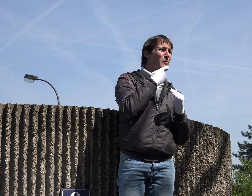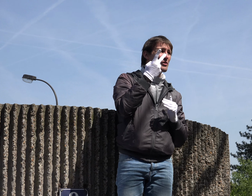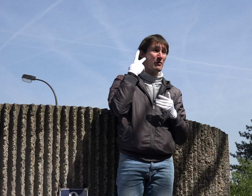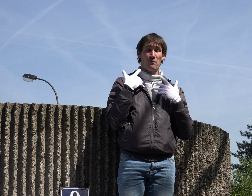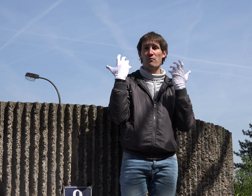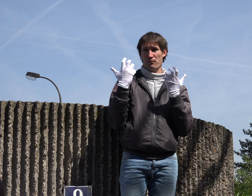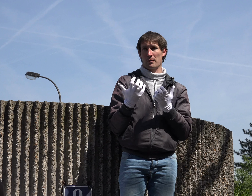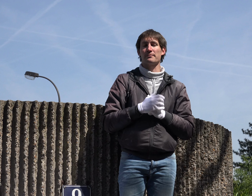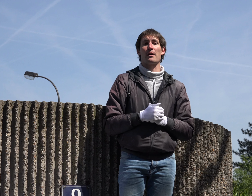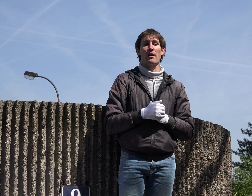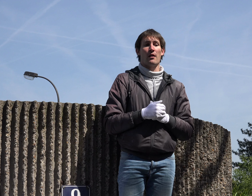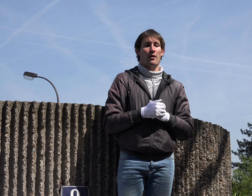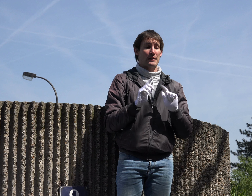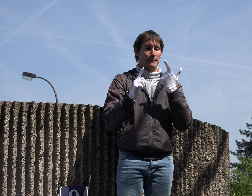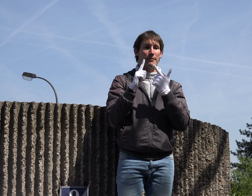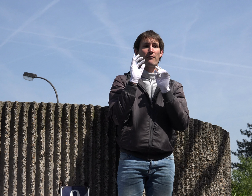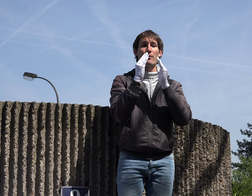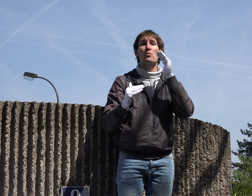à égalité sourd entendant.